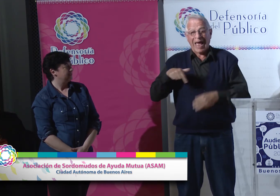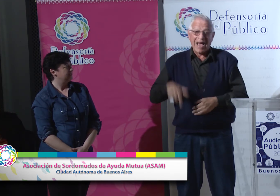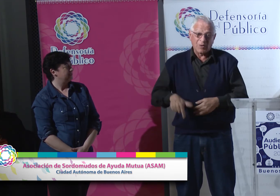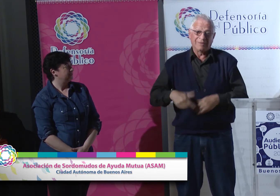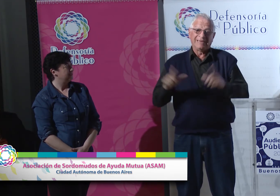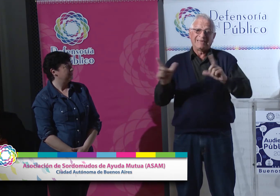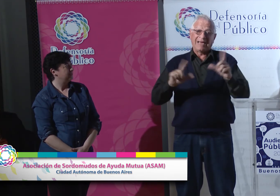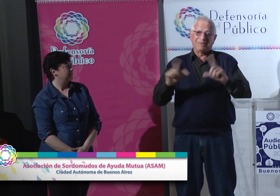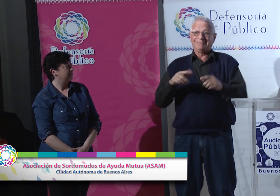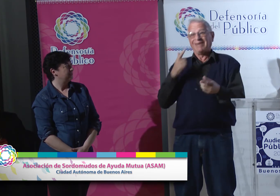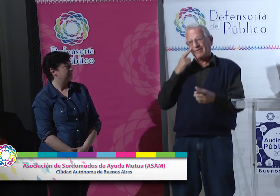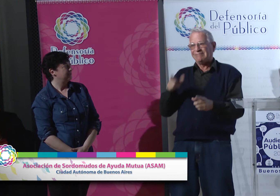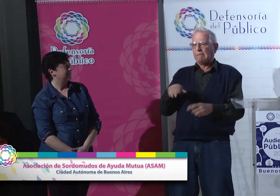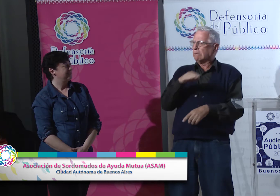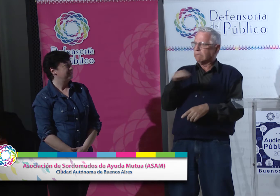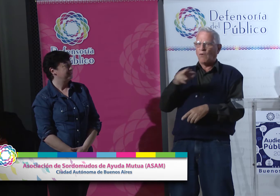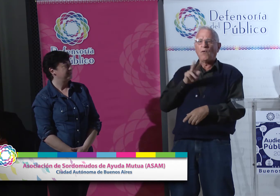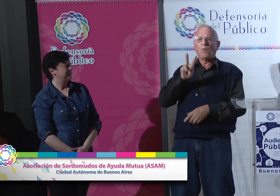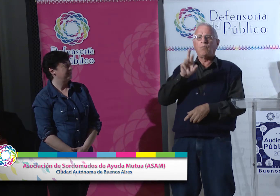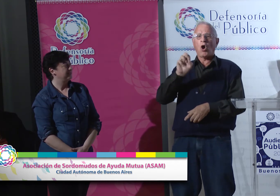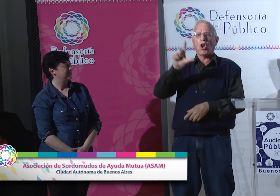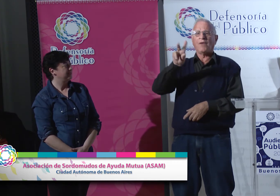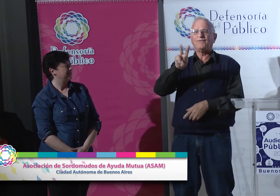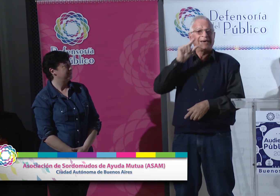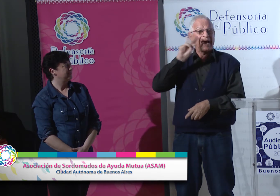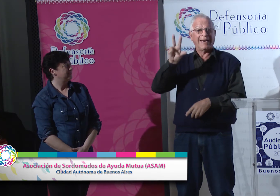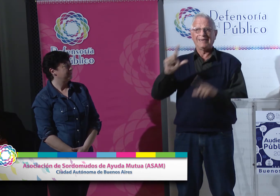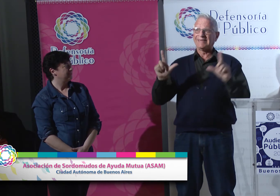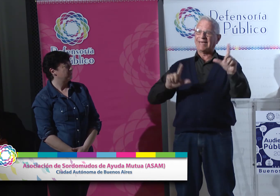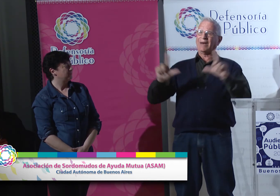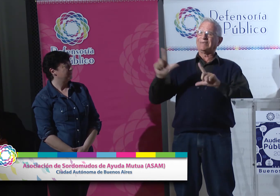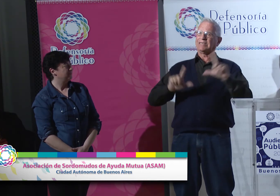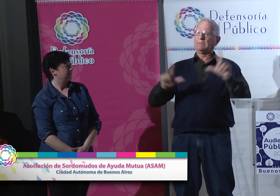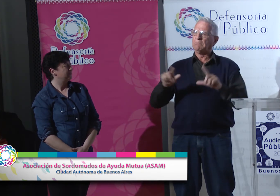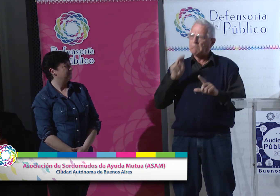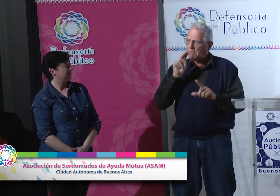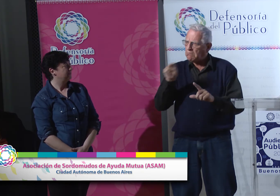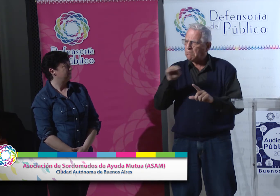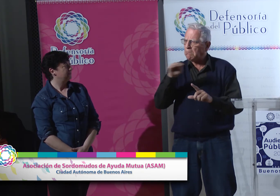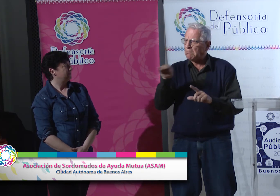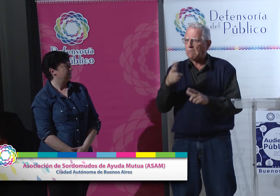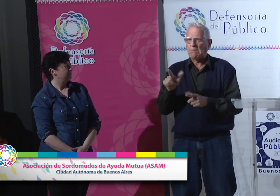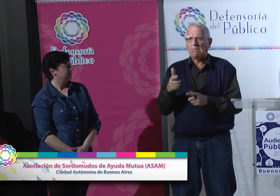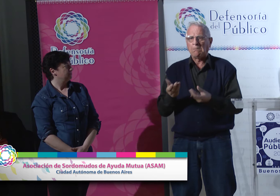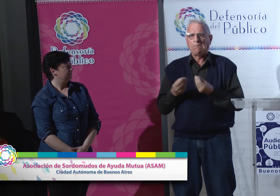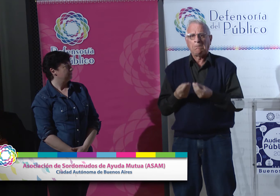también a mí pienso que me gustaría que en la televisión haya subtítulos por ejemplo a veces envolver en alguna que otra